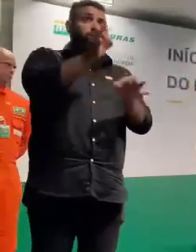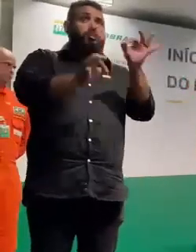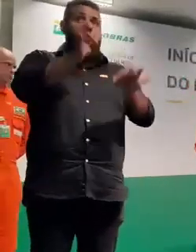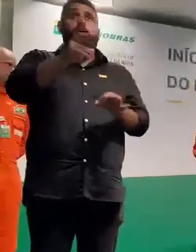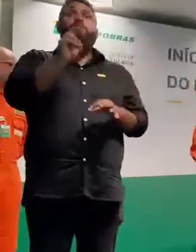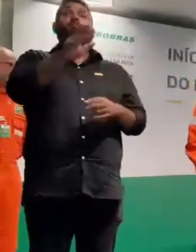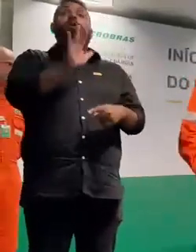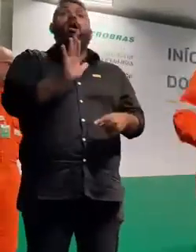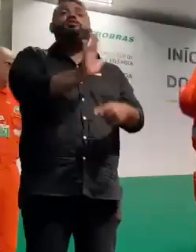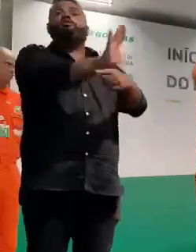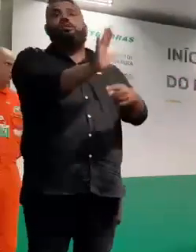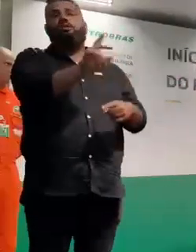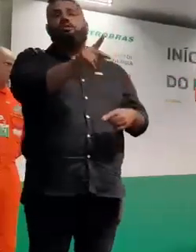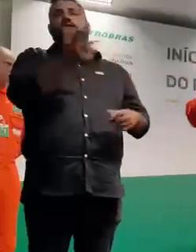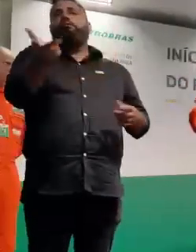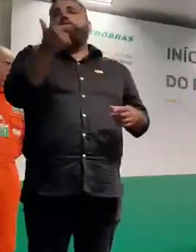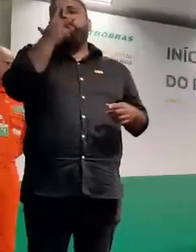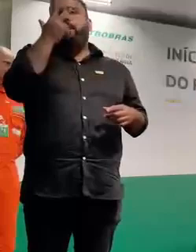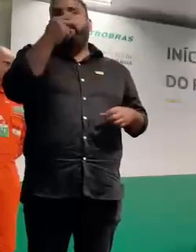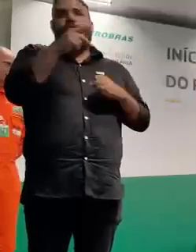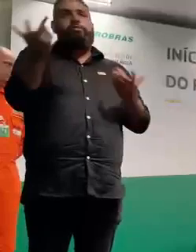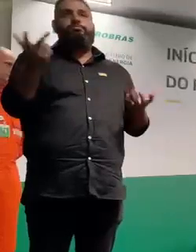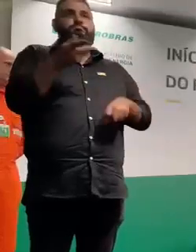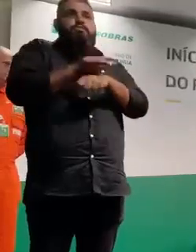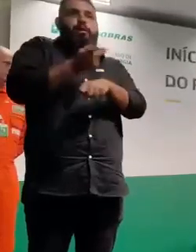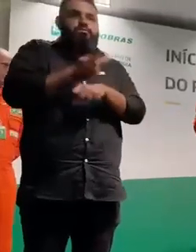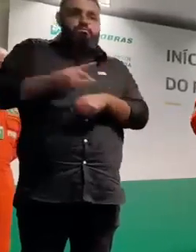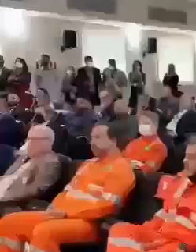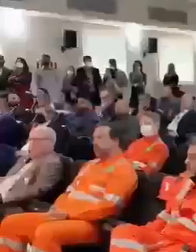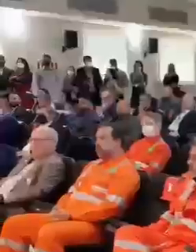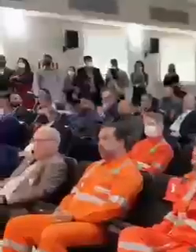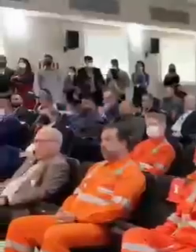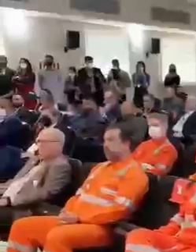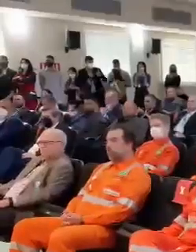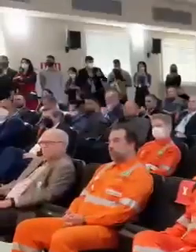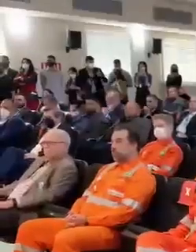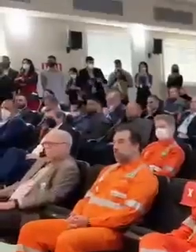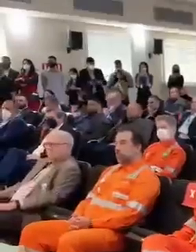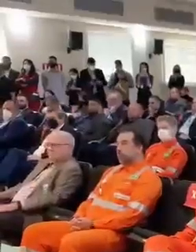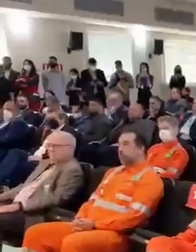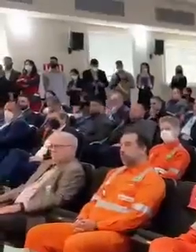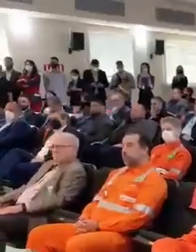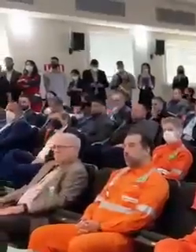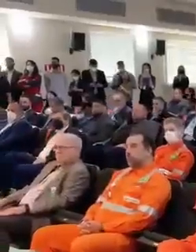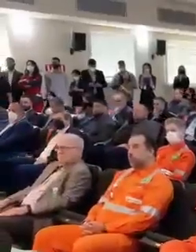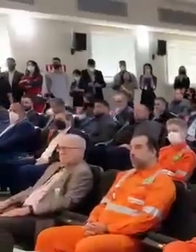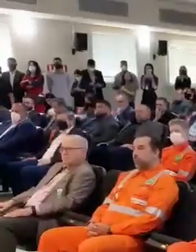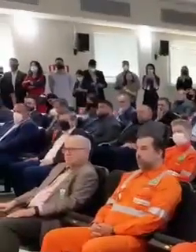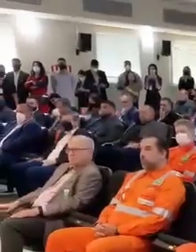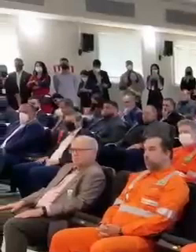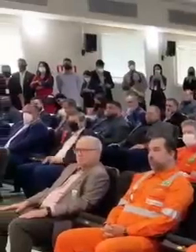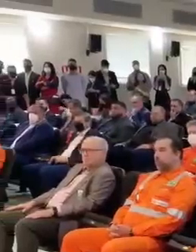uma colaboração premiada, vou devolver 290 milhões de reais. Não tem sido fácil reverter...